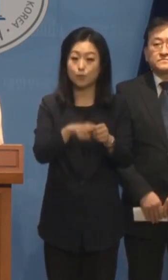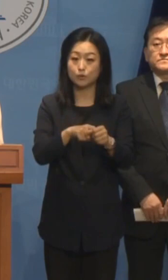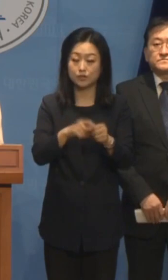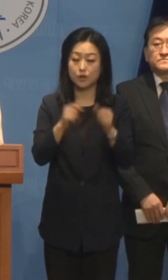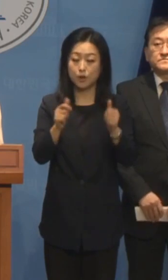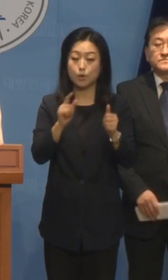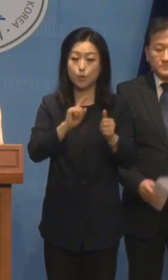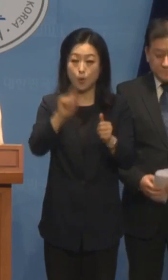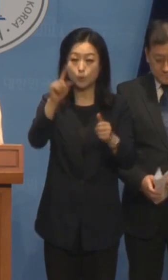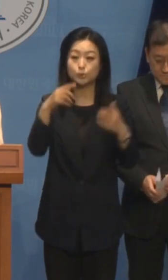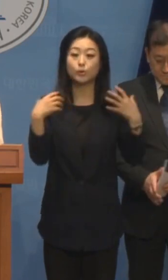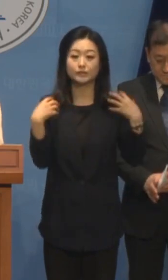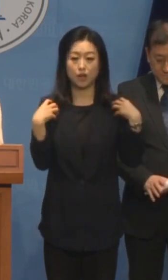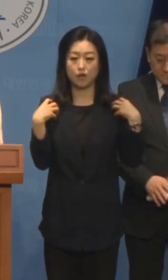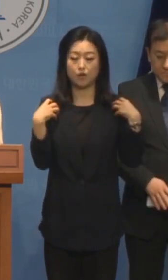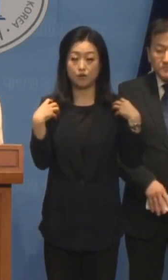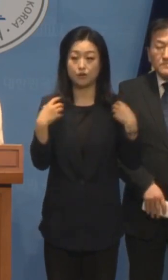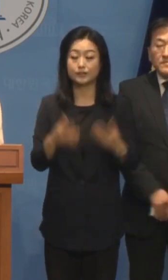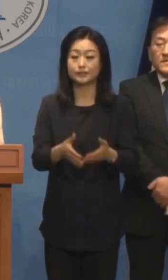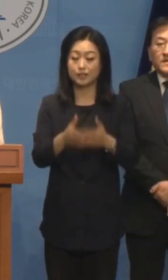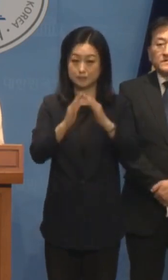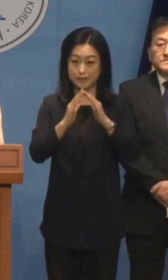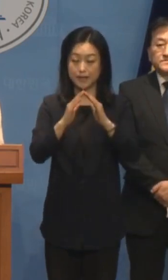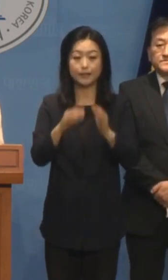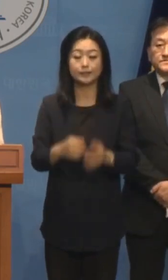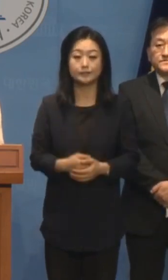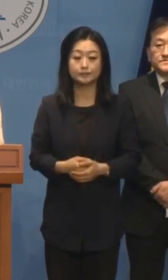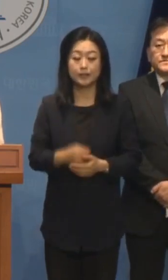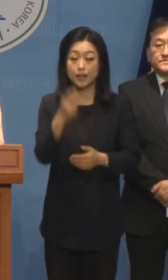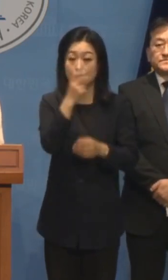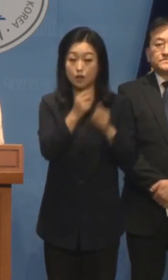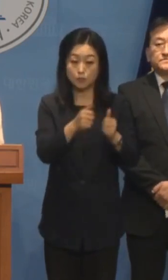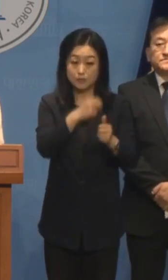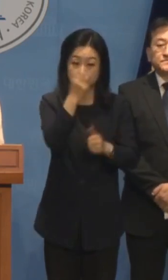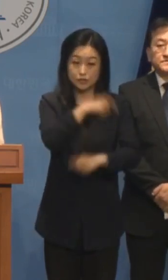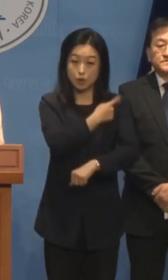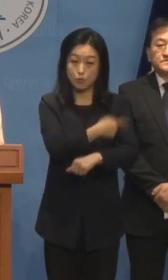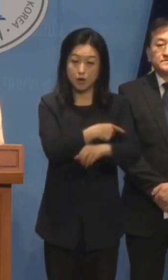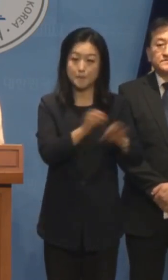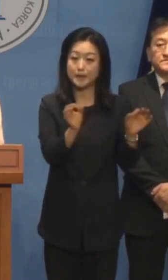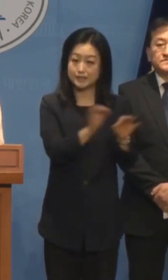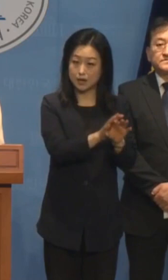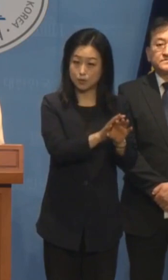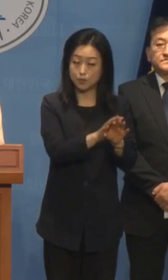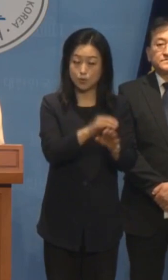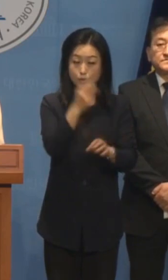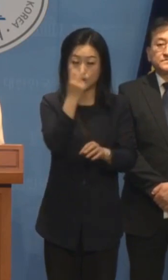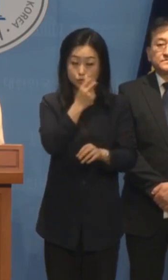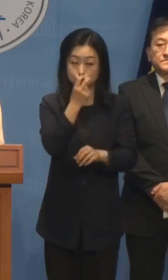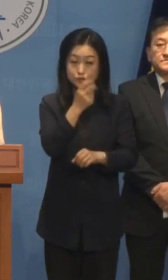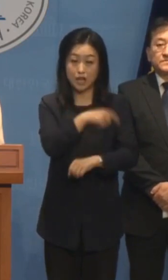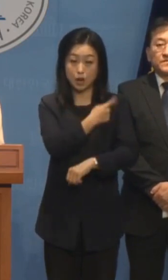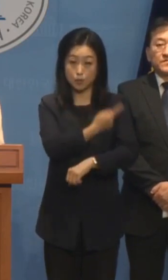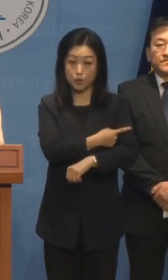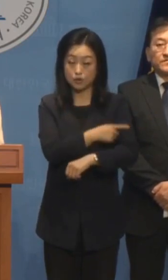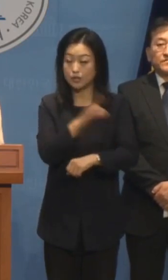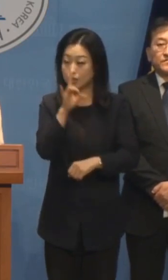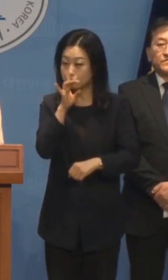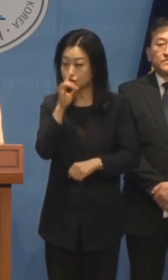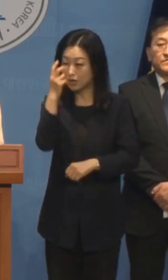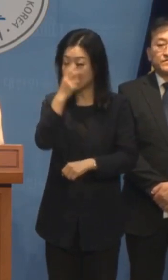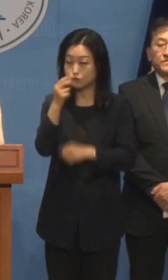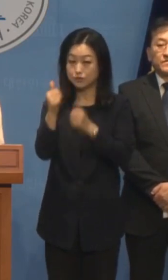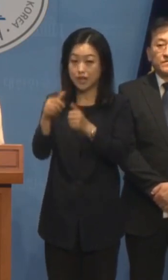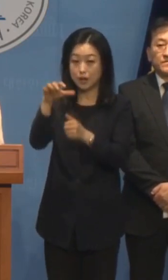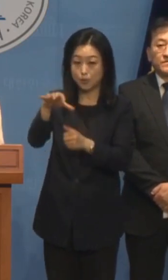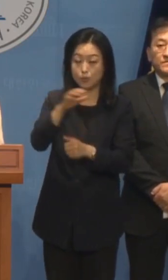공소청을 신설합니다. 검사의 수사권 역시 모두 폐지되고 수사권은 중대범죄수사청으로